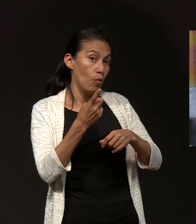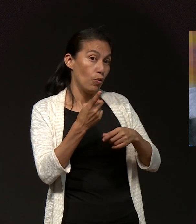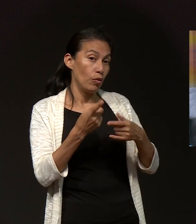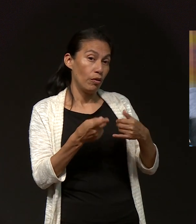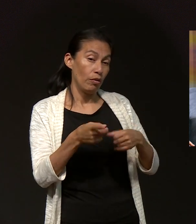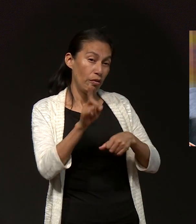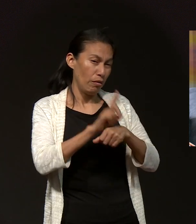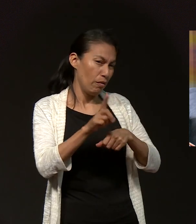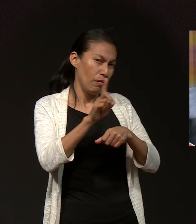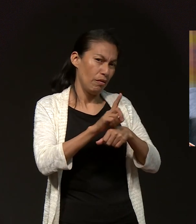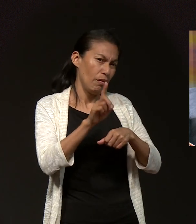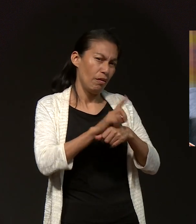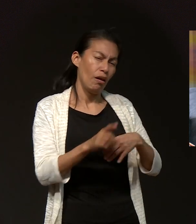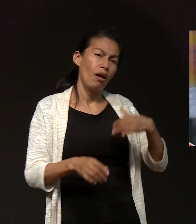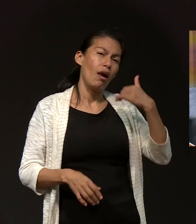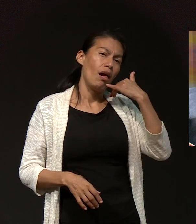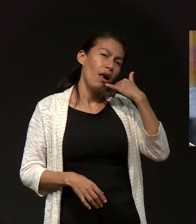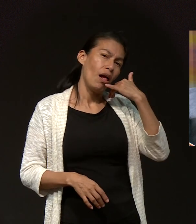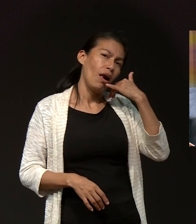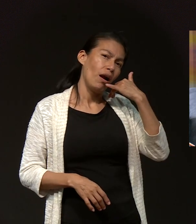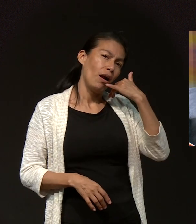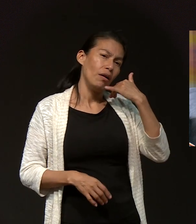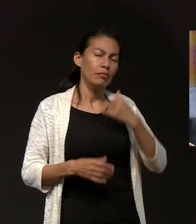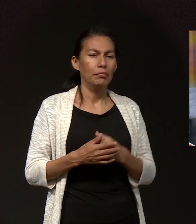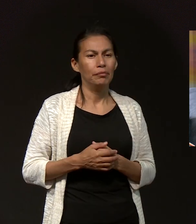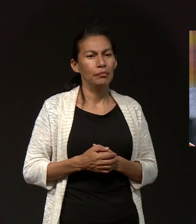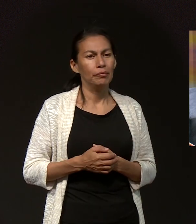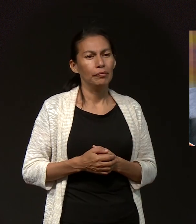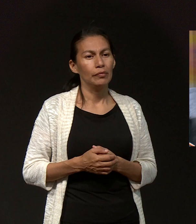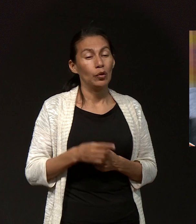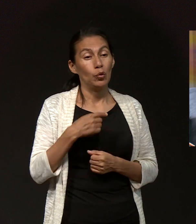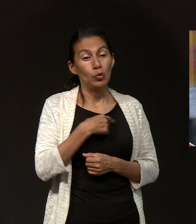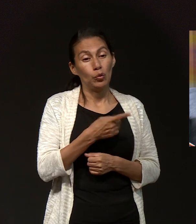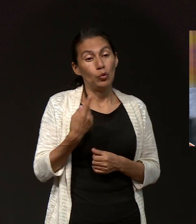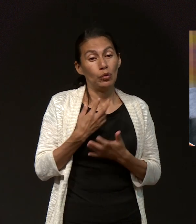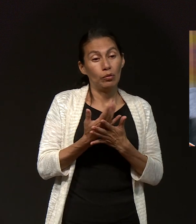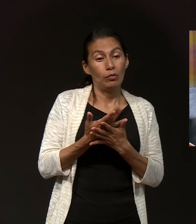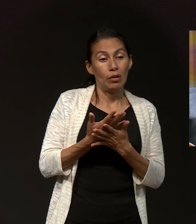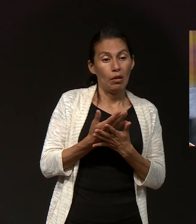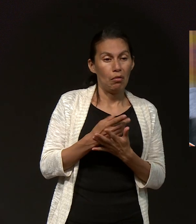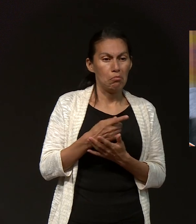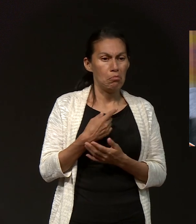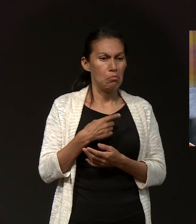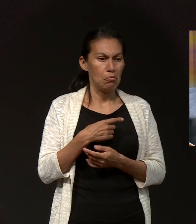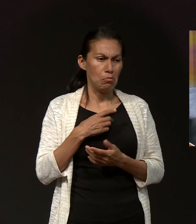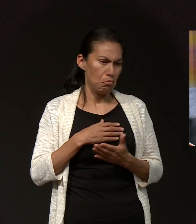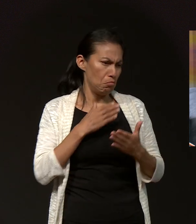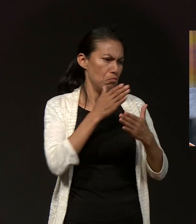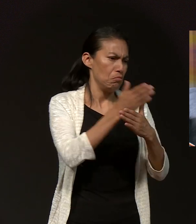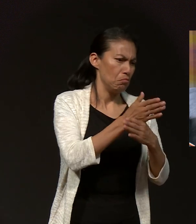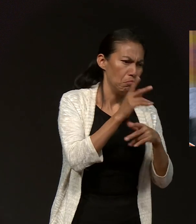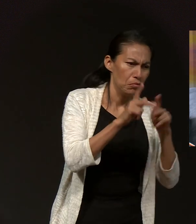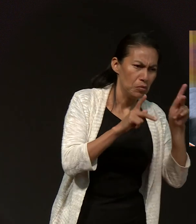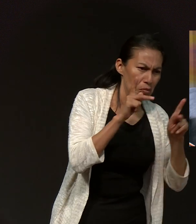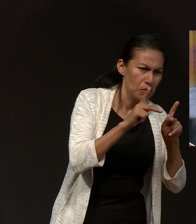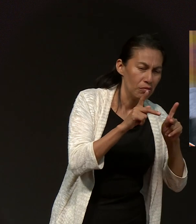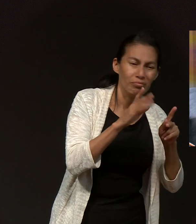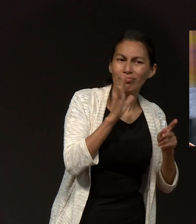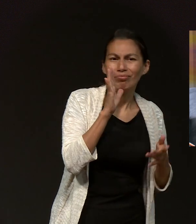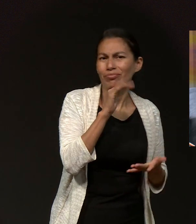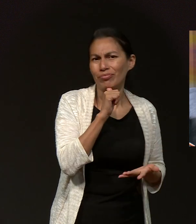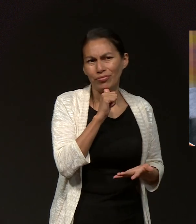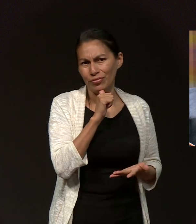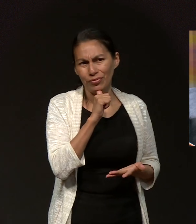que ellos nos hacían, así que había que estar esperando que llegara la llamada para saber un poquito, porque obviamente no había forma de visitarlos,